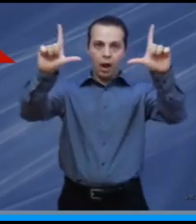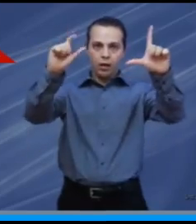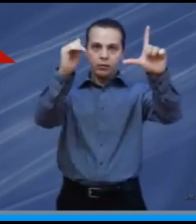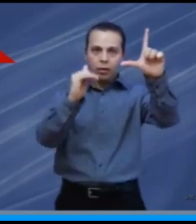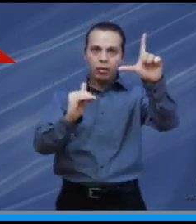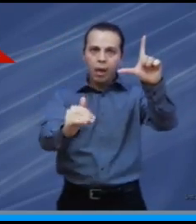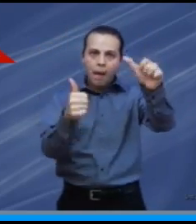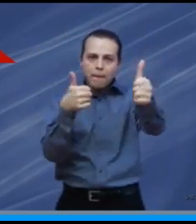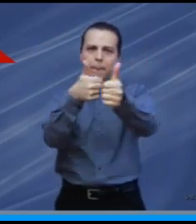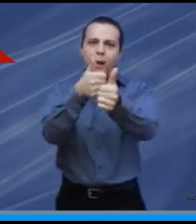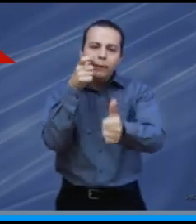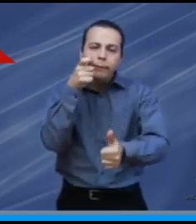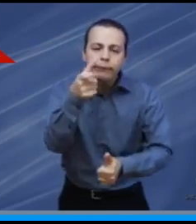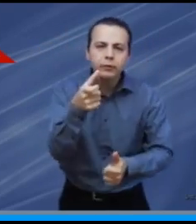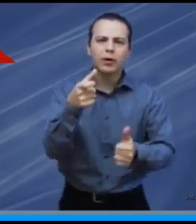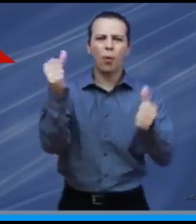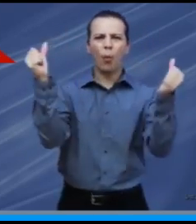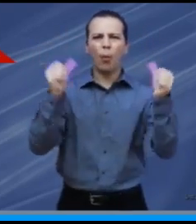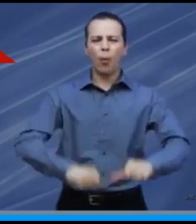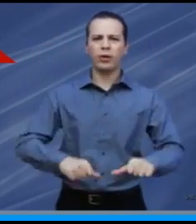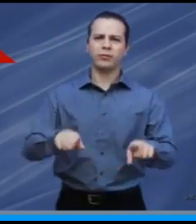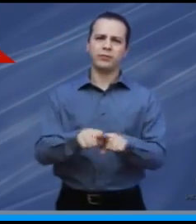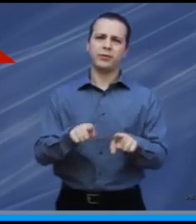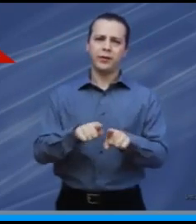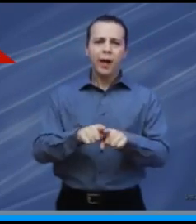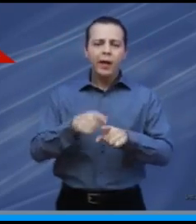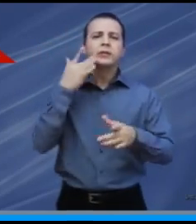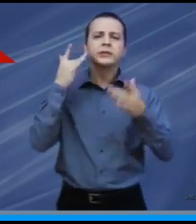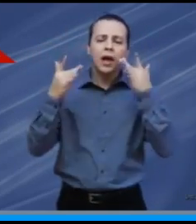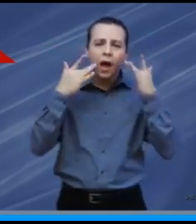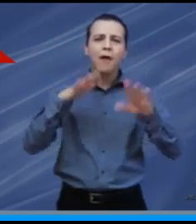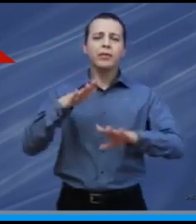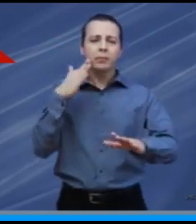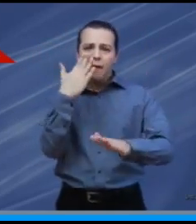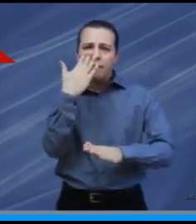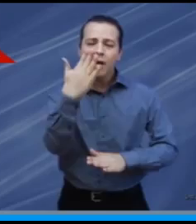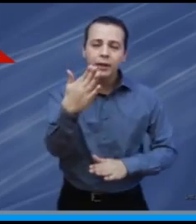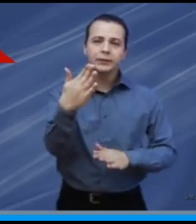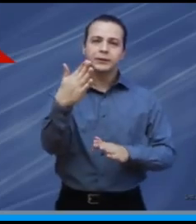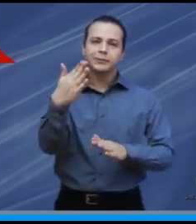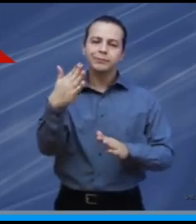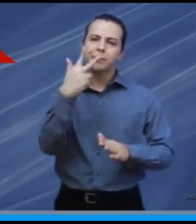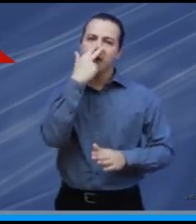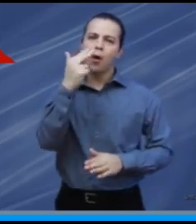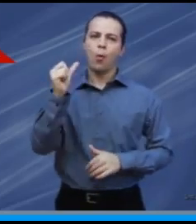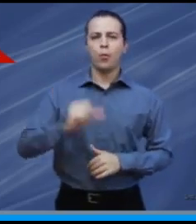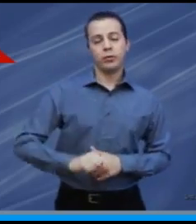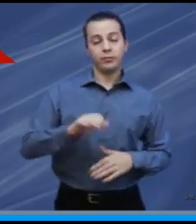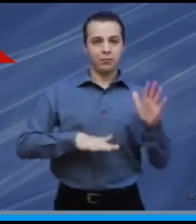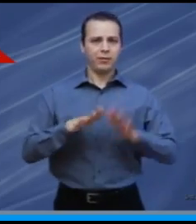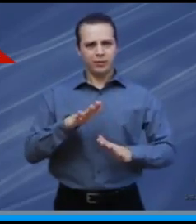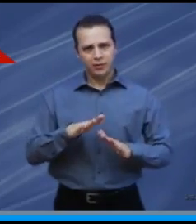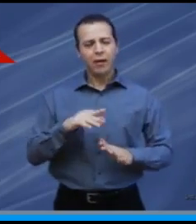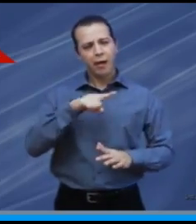da tela. Nos teatros, em alguma medida também. Depende, varia de caso para caso. Então, é